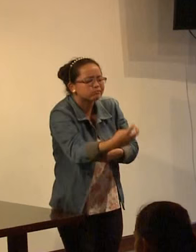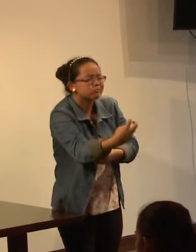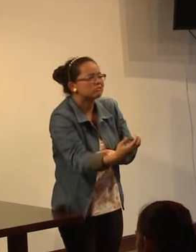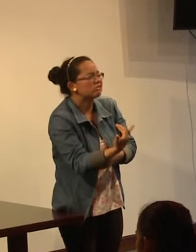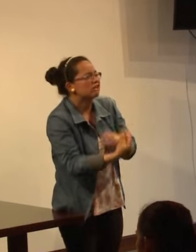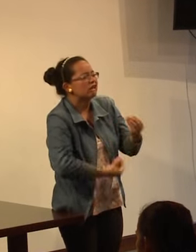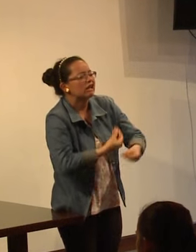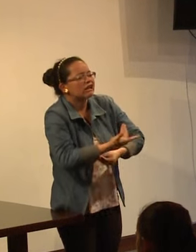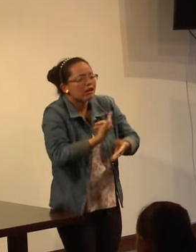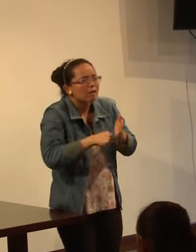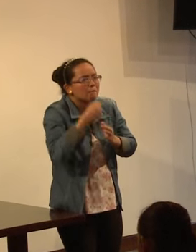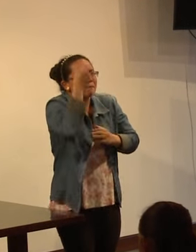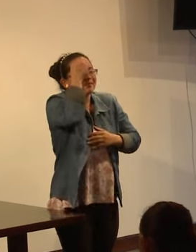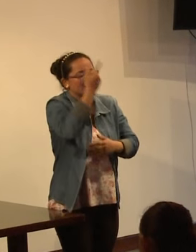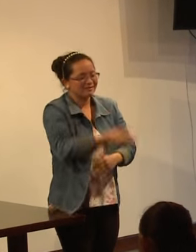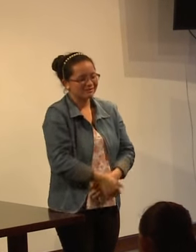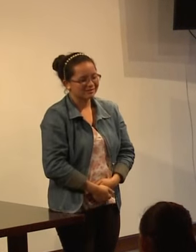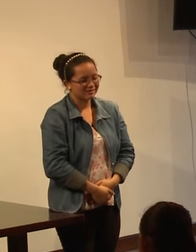ocurre que está haciendo?